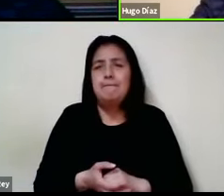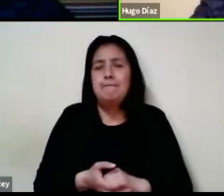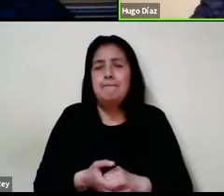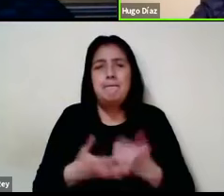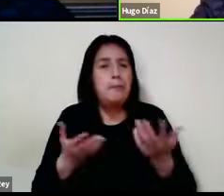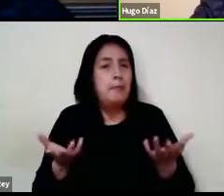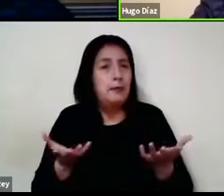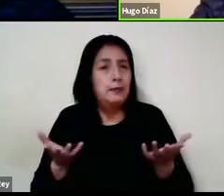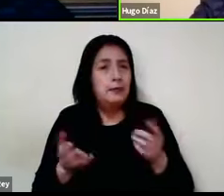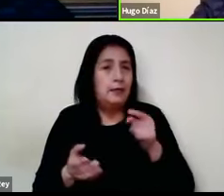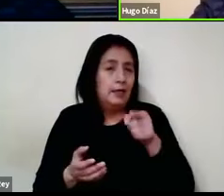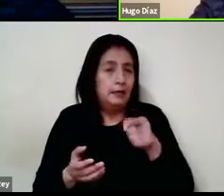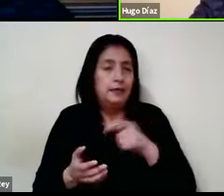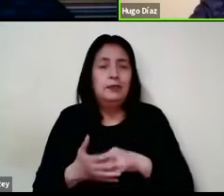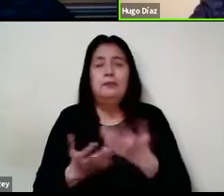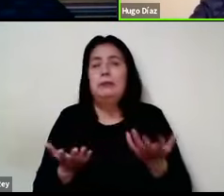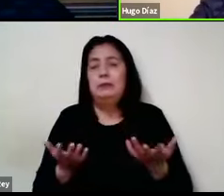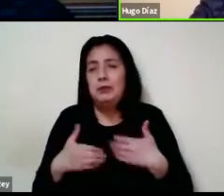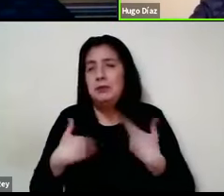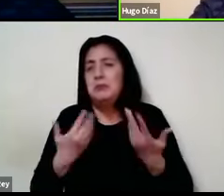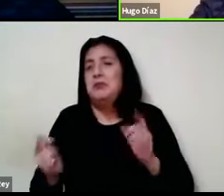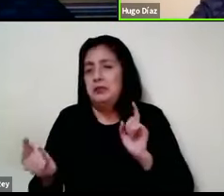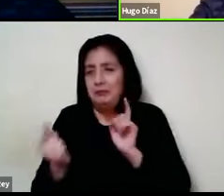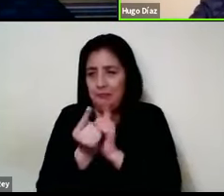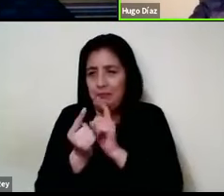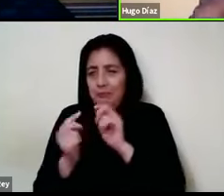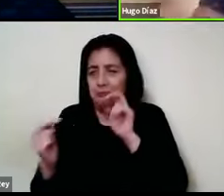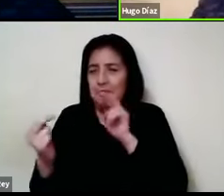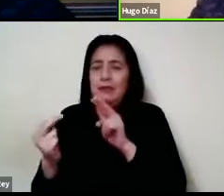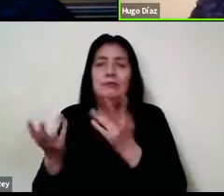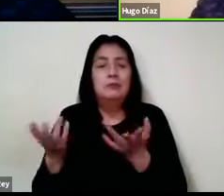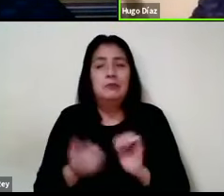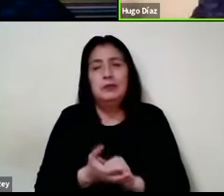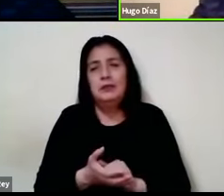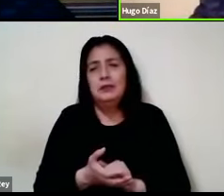Y ahí nos vamos a poder ver posiblemente